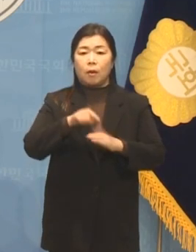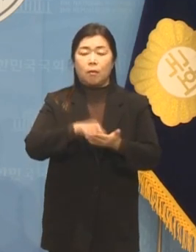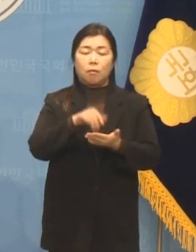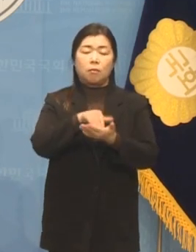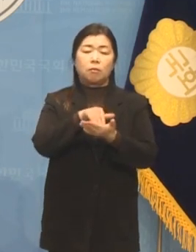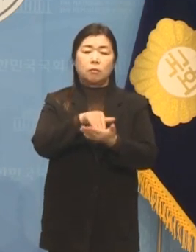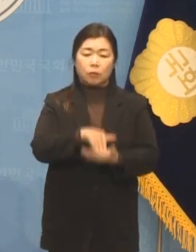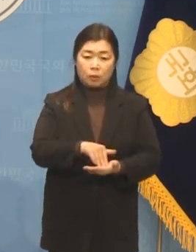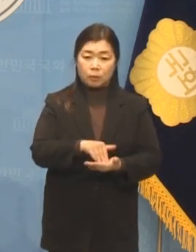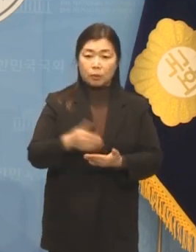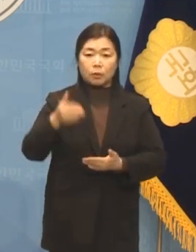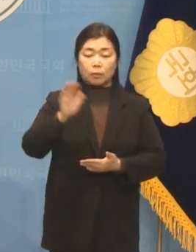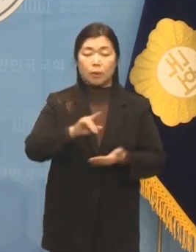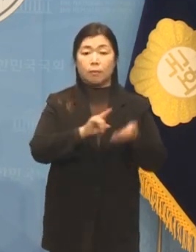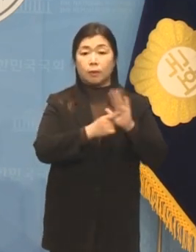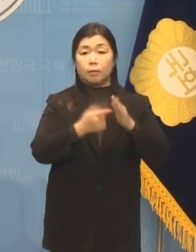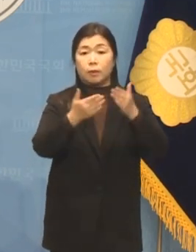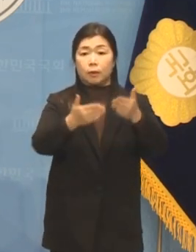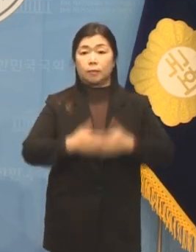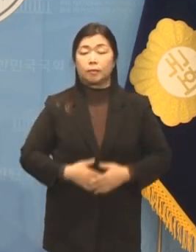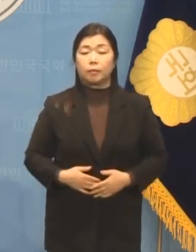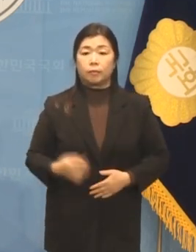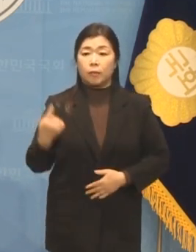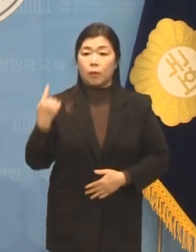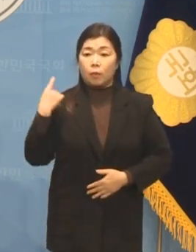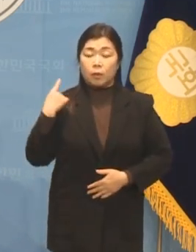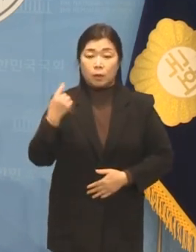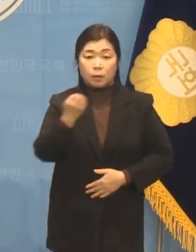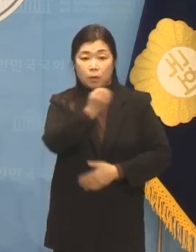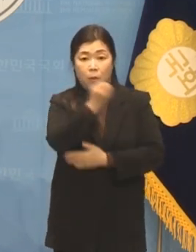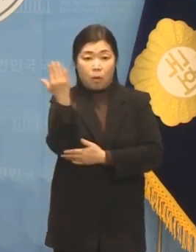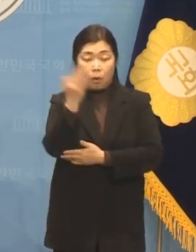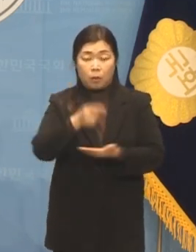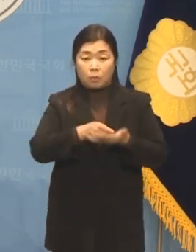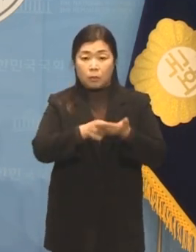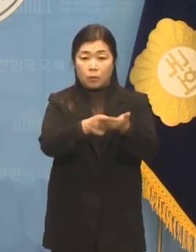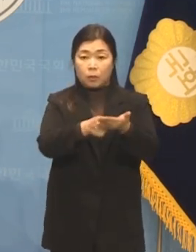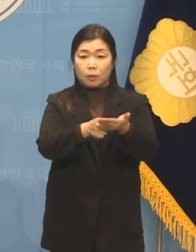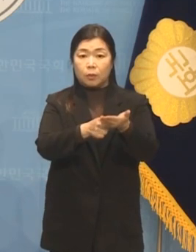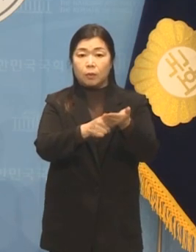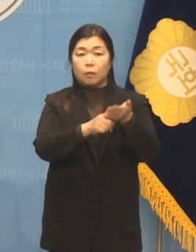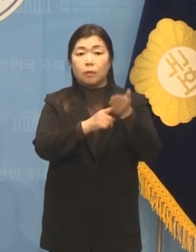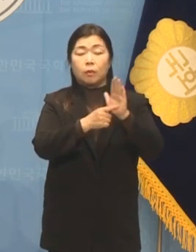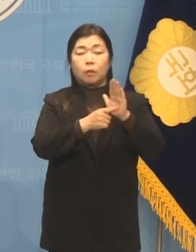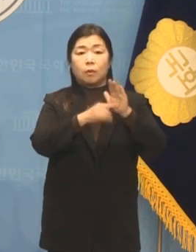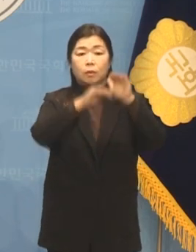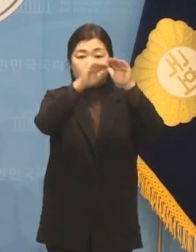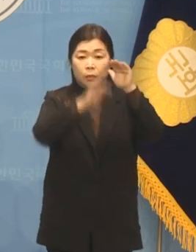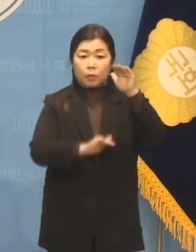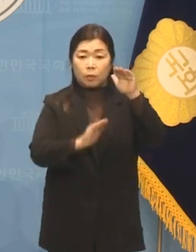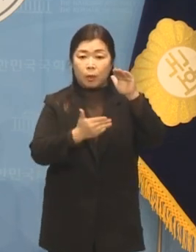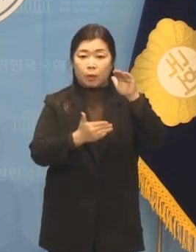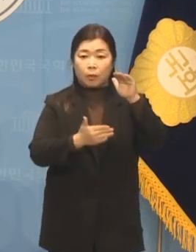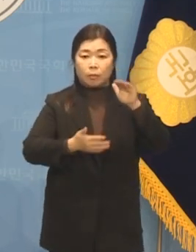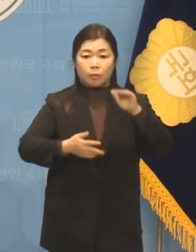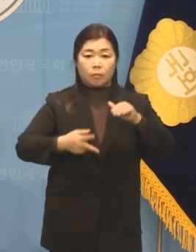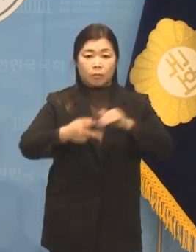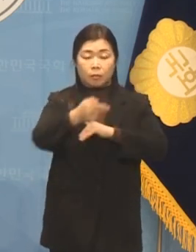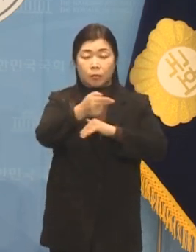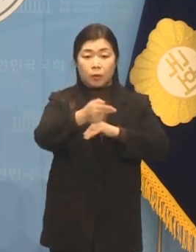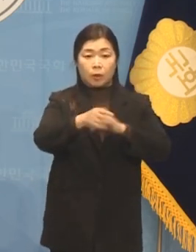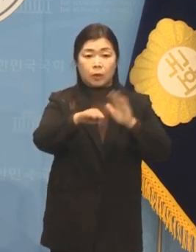섰습니다. 어제 언론을 통해 공개된 소위 공천 배제 의원 기준인 컷오프 의원 대상